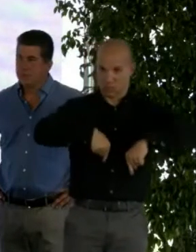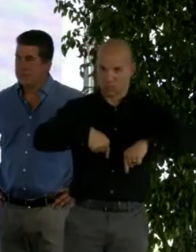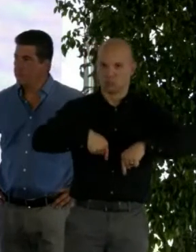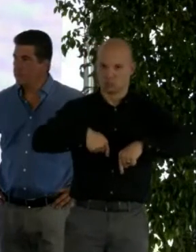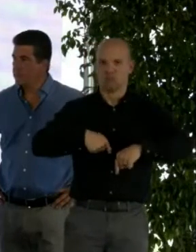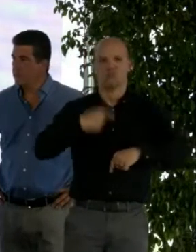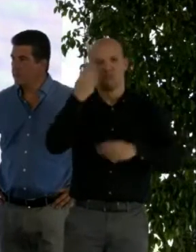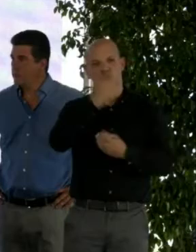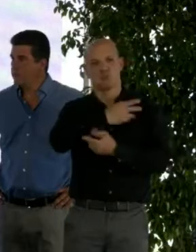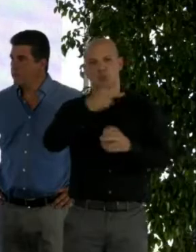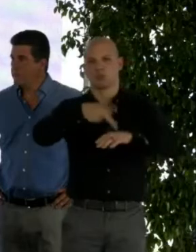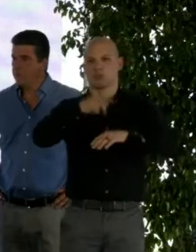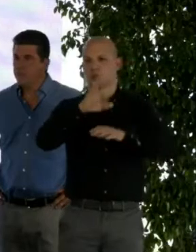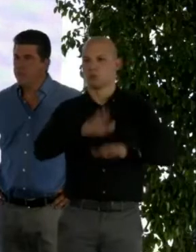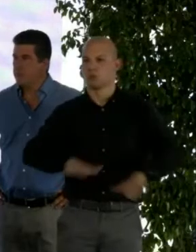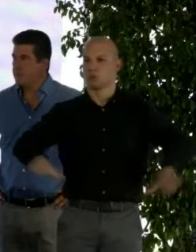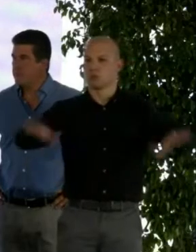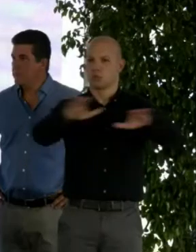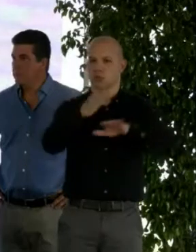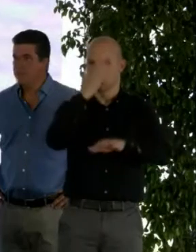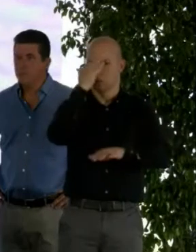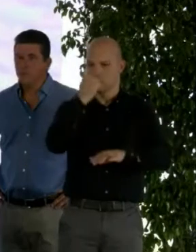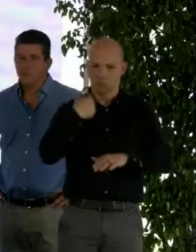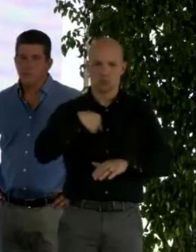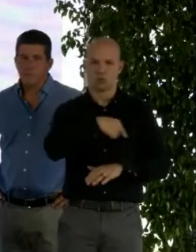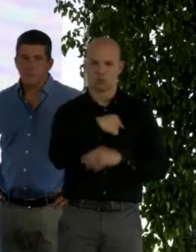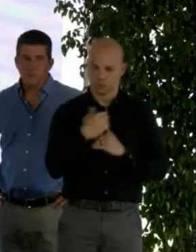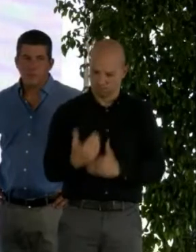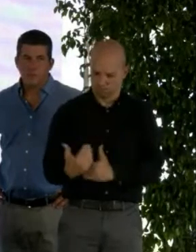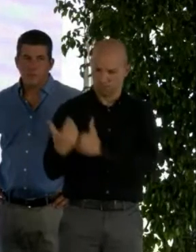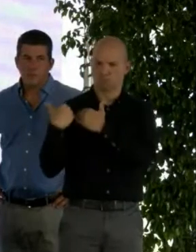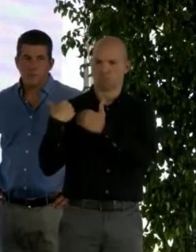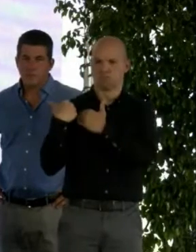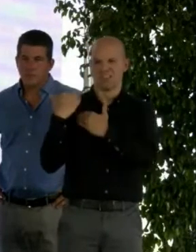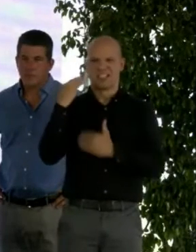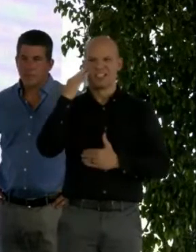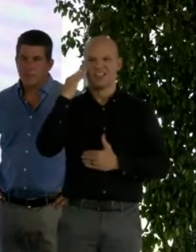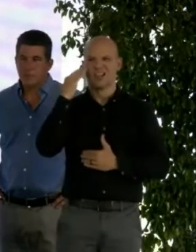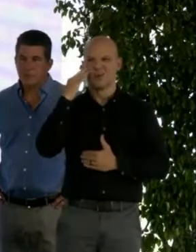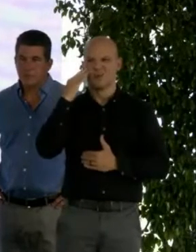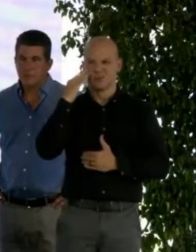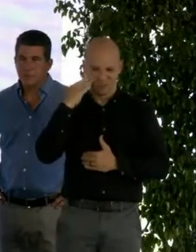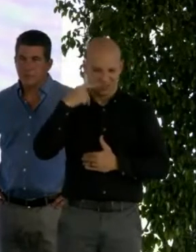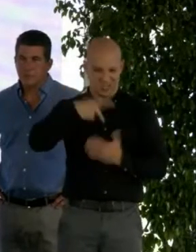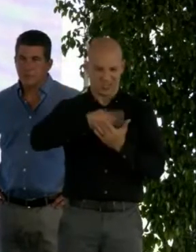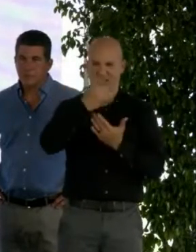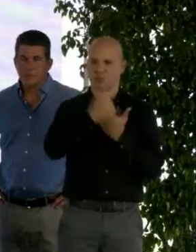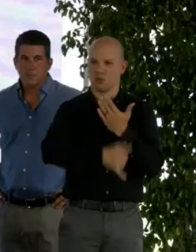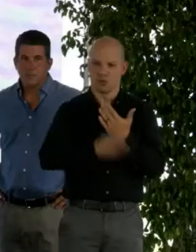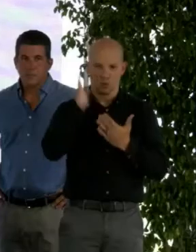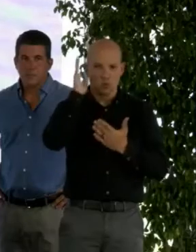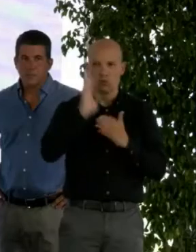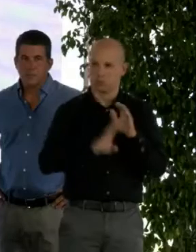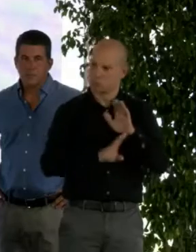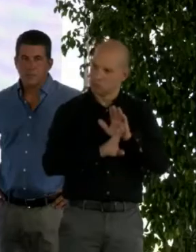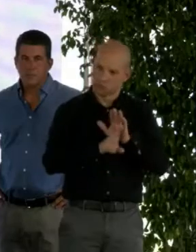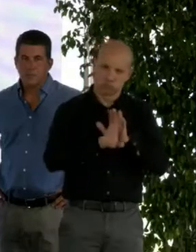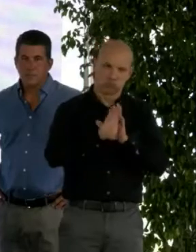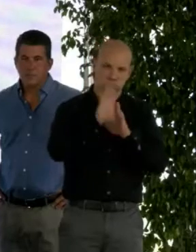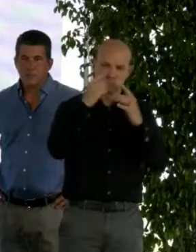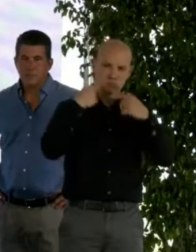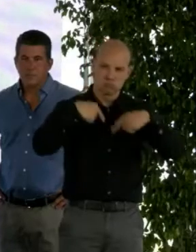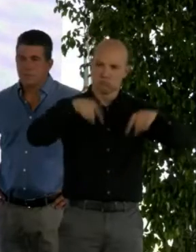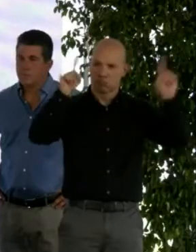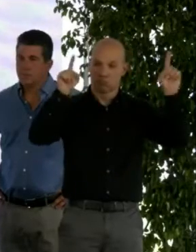de Puerto Rico es porque asumimos la responsabilidad y porque entendemos sin duda alguna que este proyecto va a ser uno próspero. Próximamente vamos a